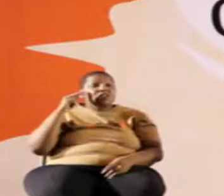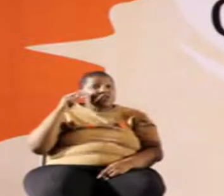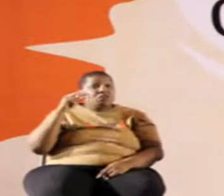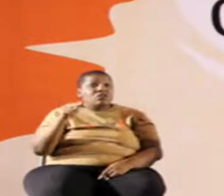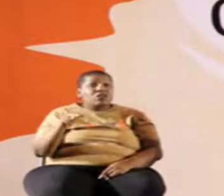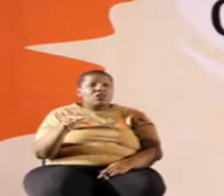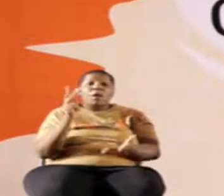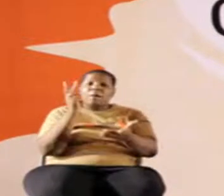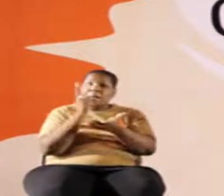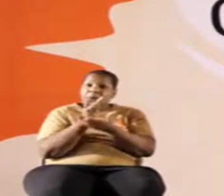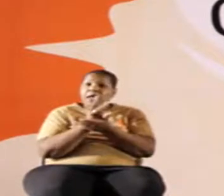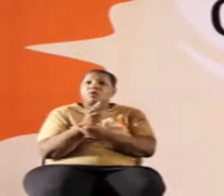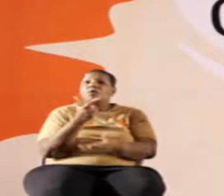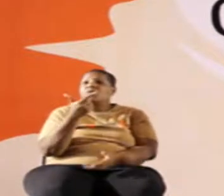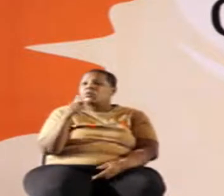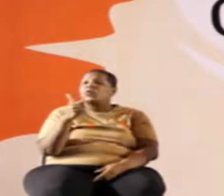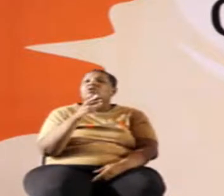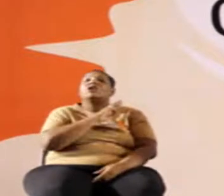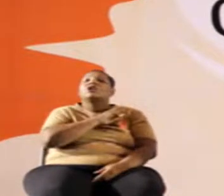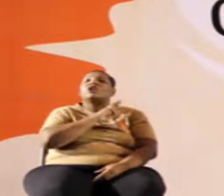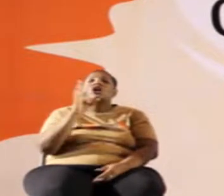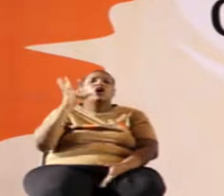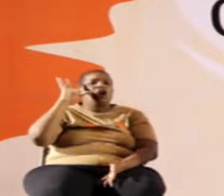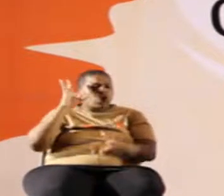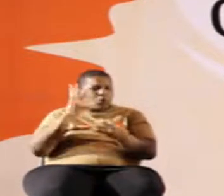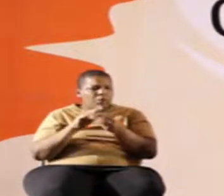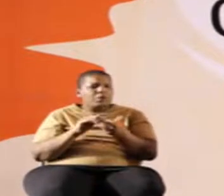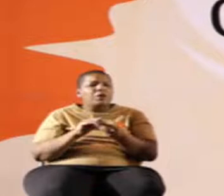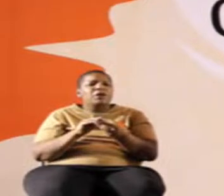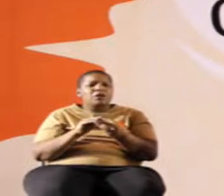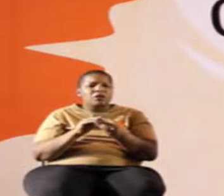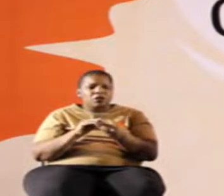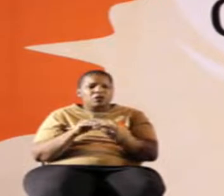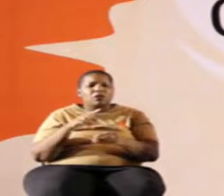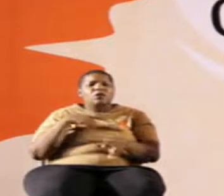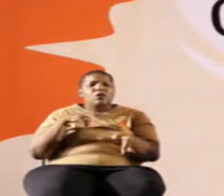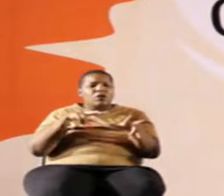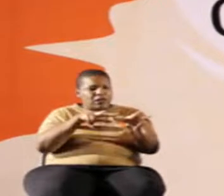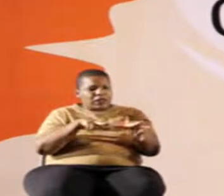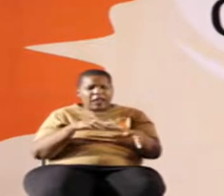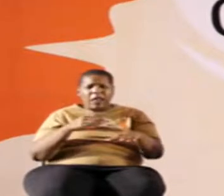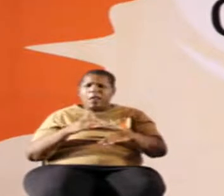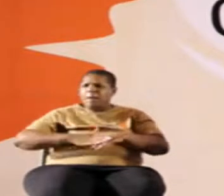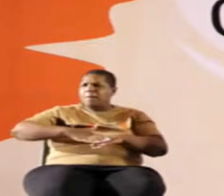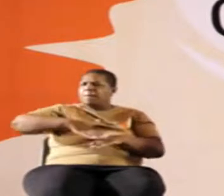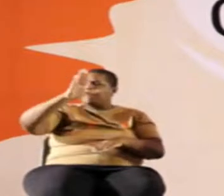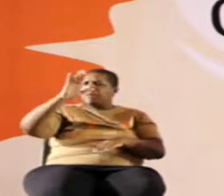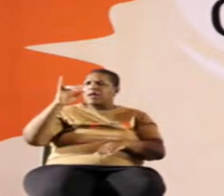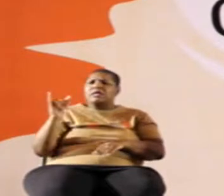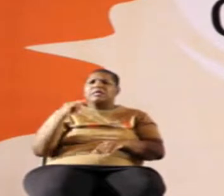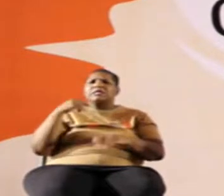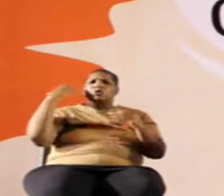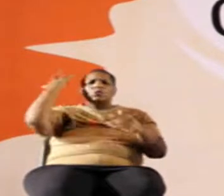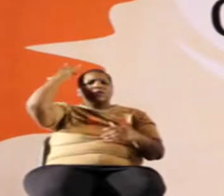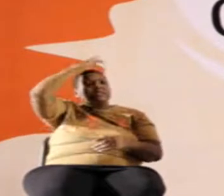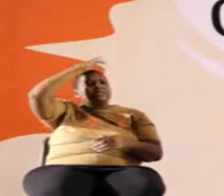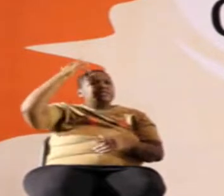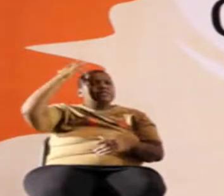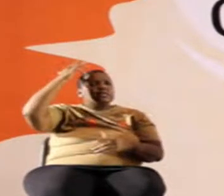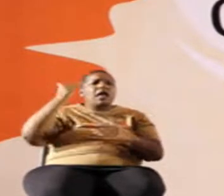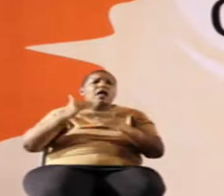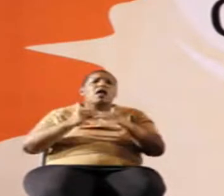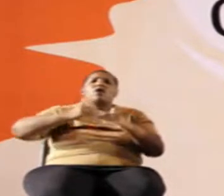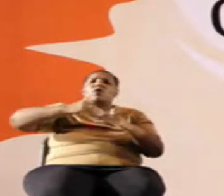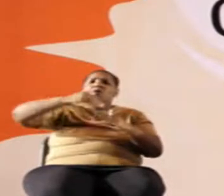não sendo religiosa, eu compreendo o candomblé para além da presença do sagrado, da religiosidade, daquelas divindades, eu conheço